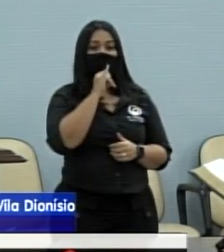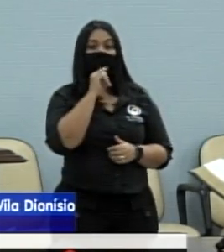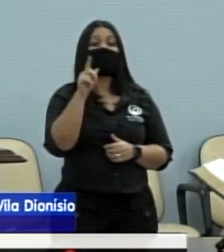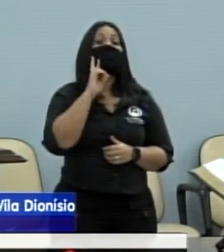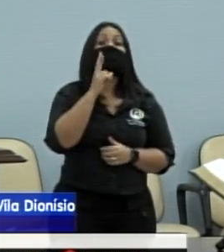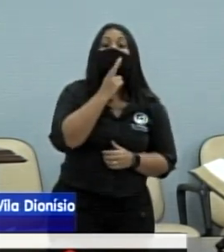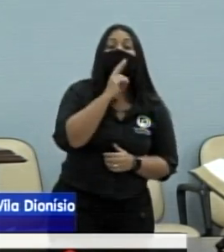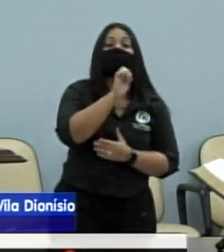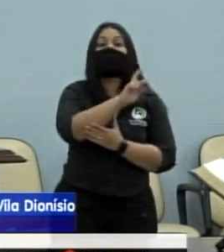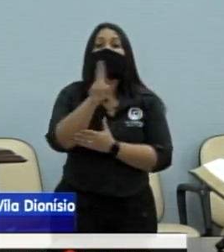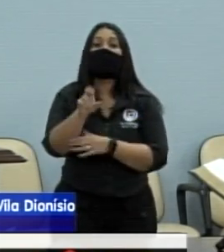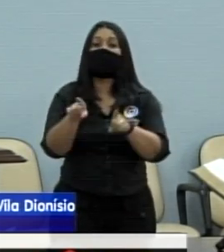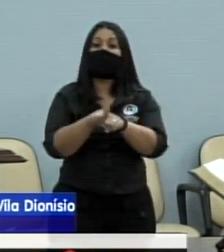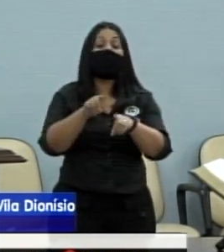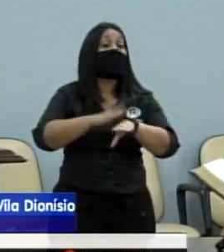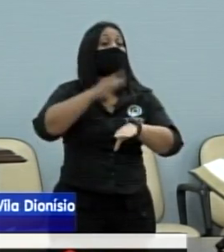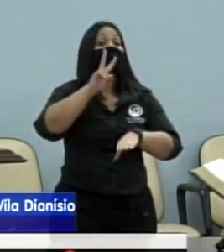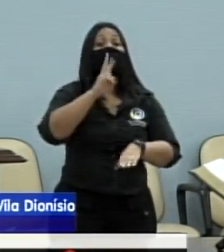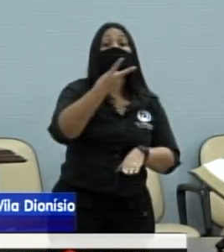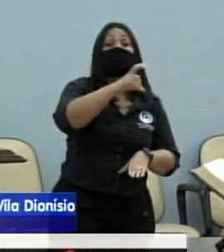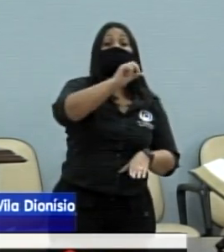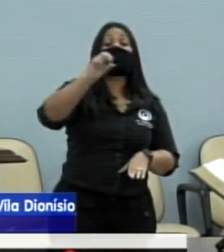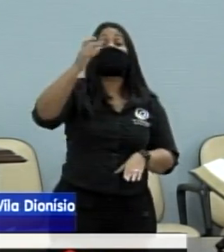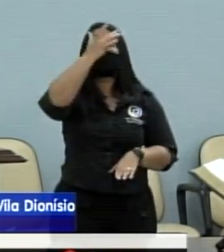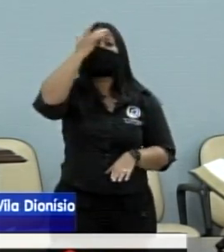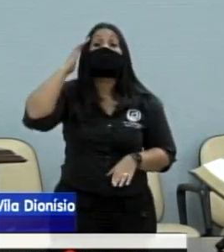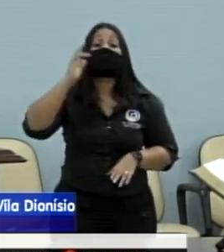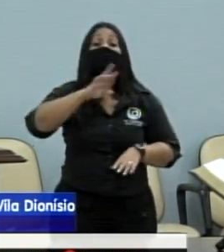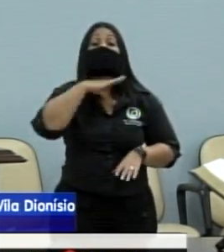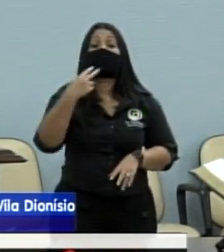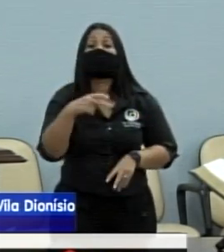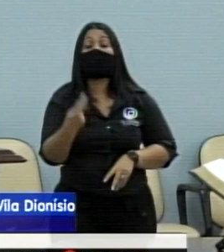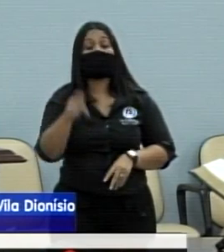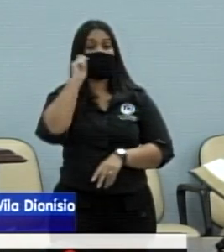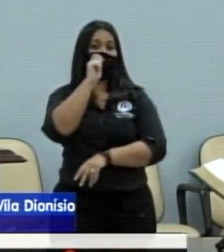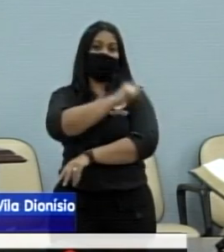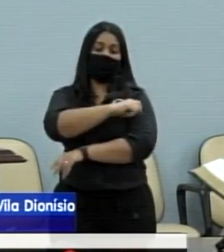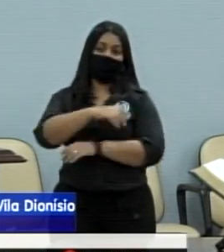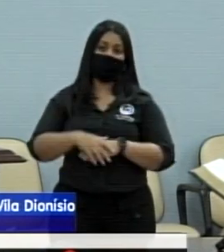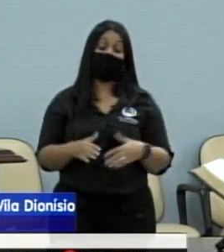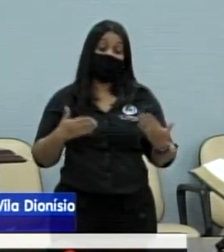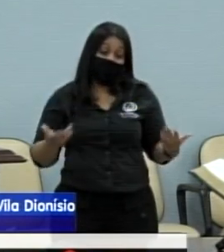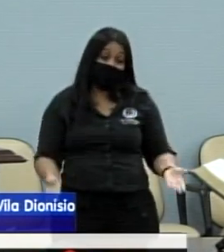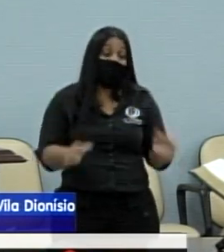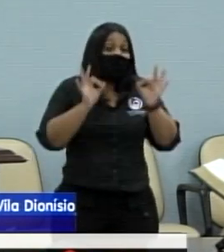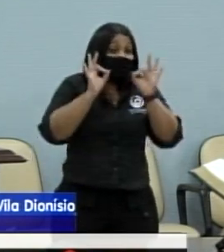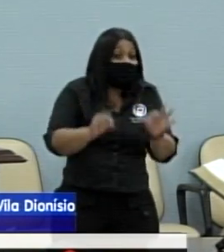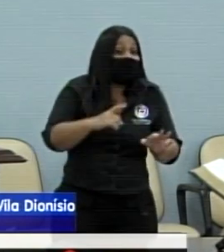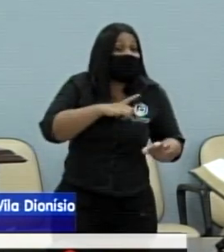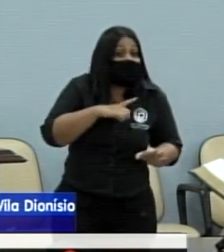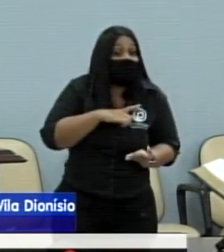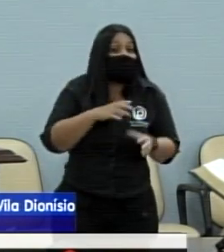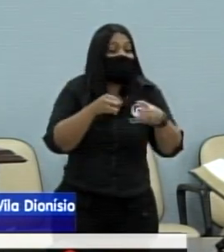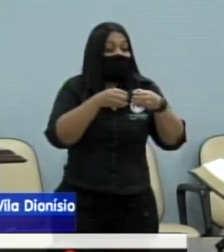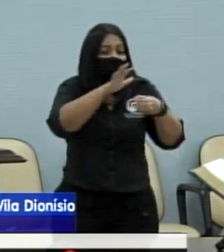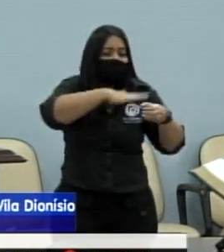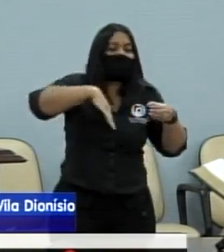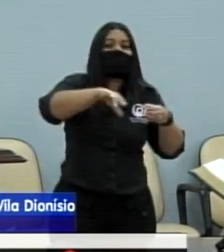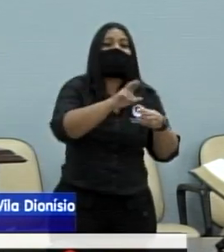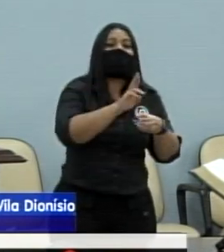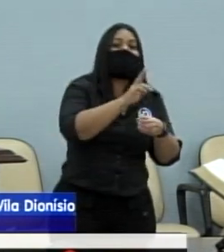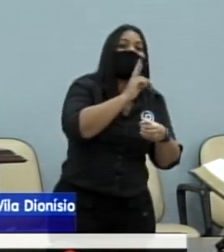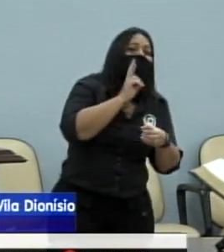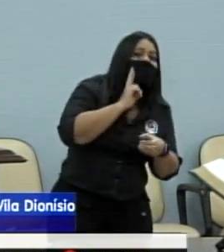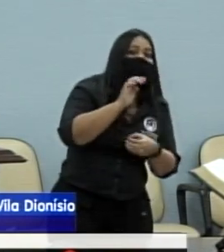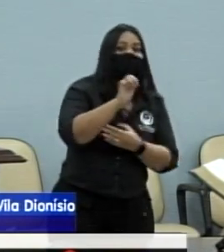restaurantes, não. São mais de 2.500 mortes nessa cidade, tá? E, com certeza, o setor de bares e restaurantes não